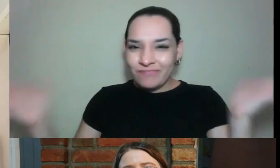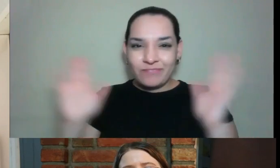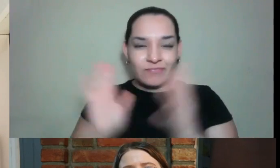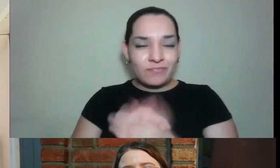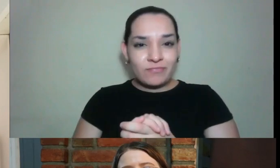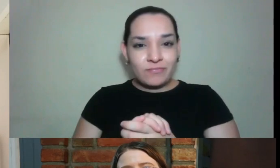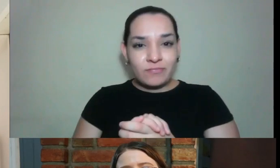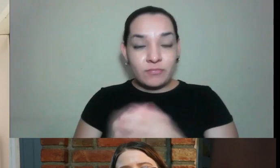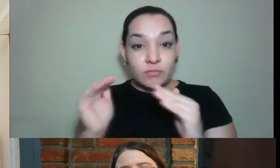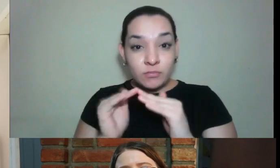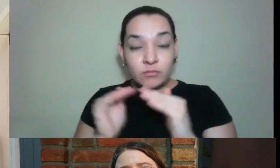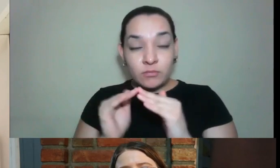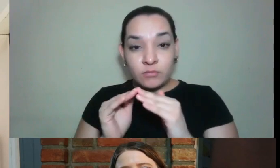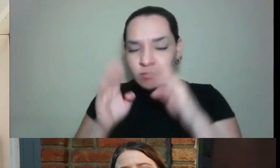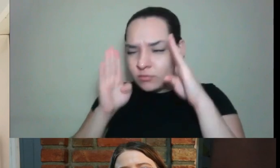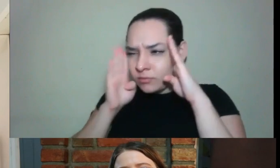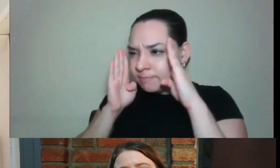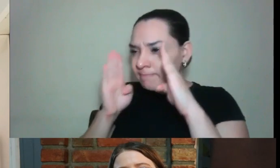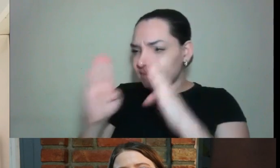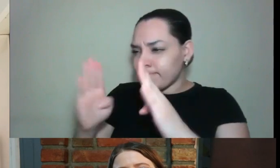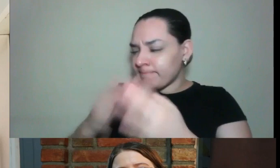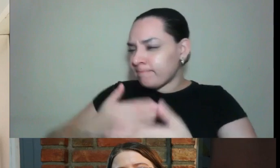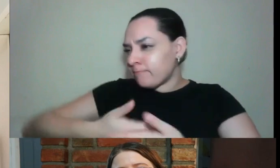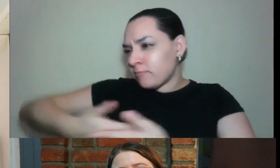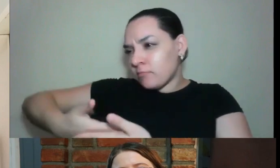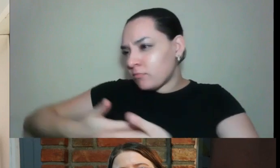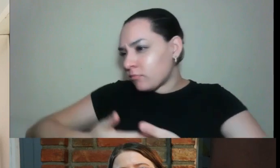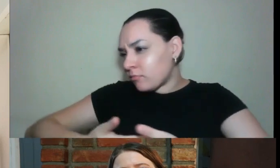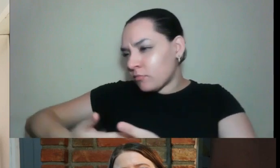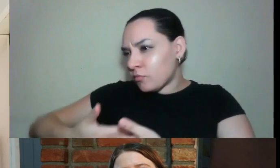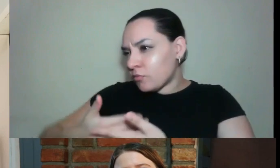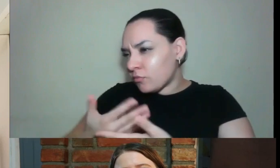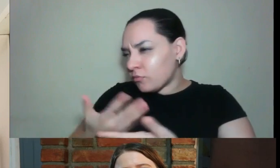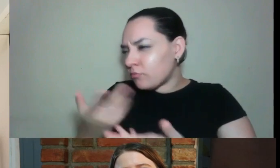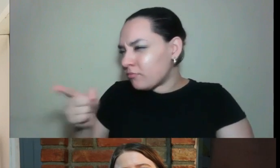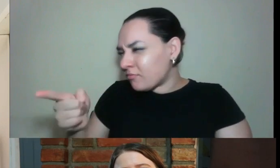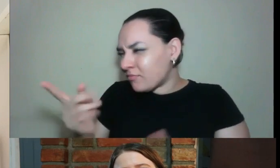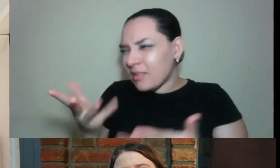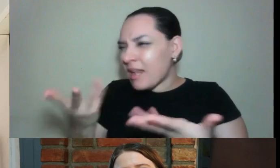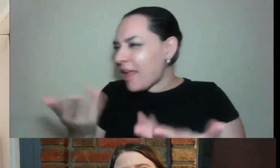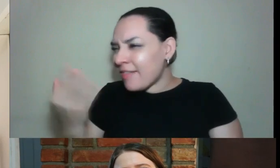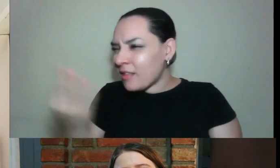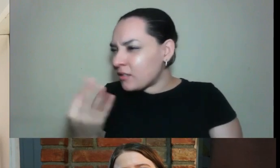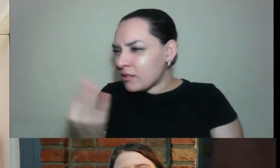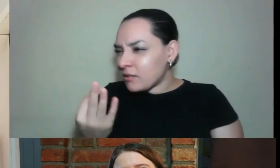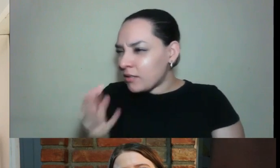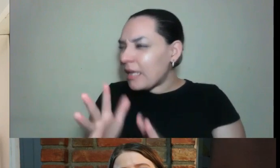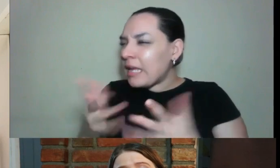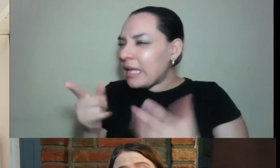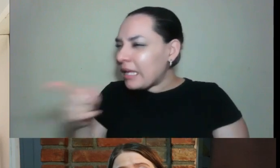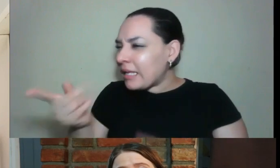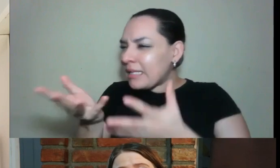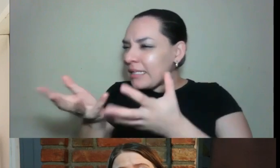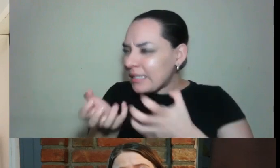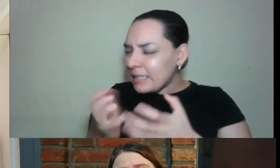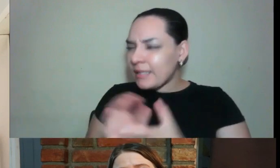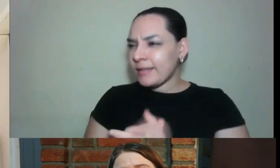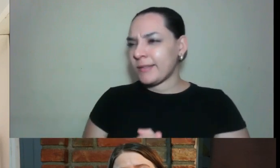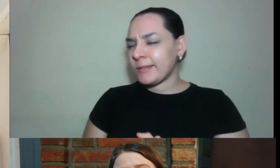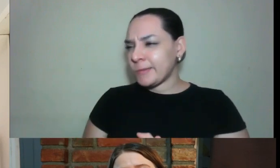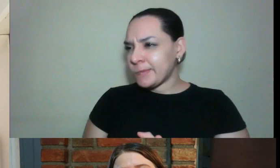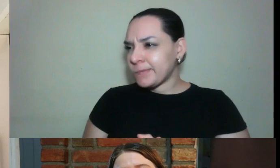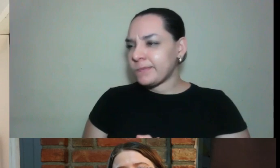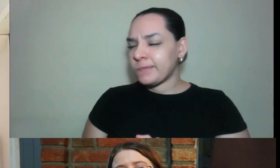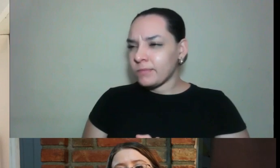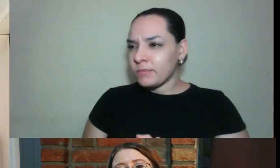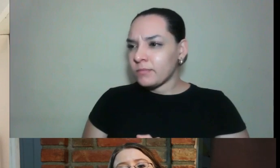y, sobre todo, escuchar y ver con el corazón. ¿Qué es lo que está necesitando? ¿Qué es lo